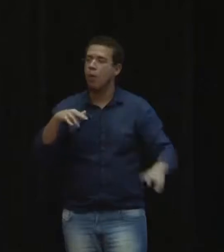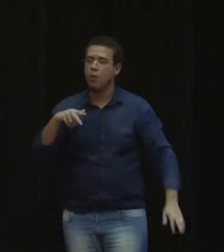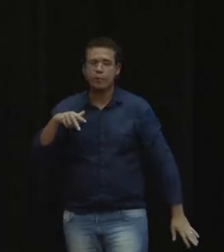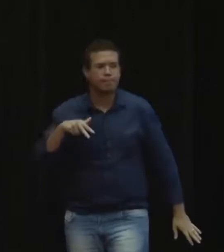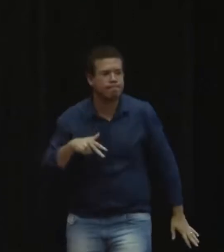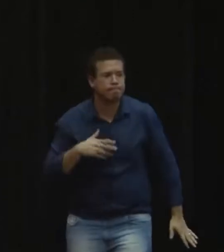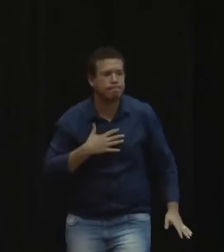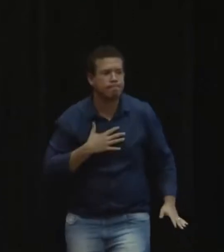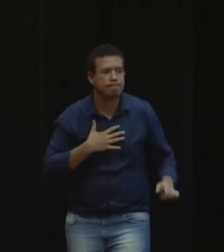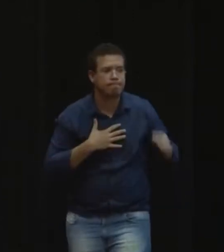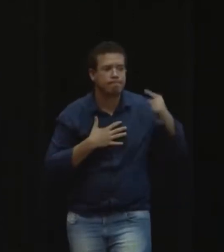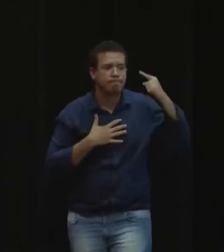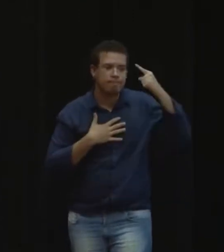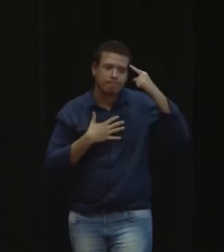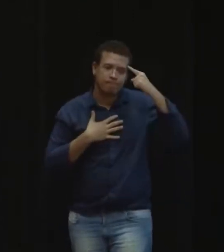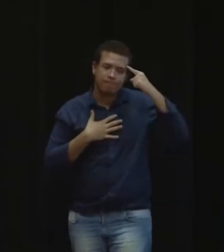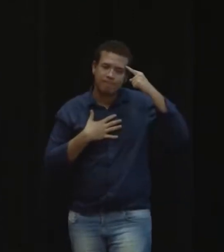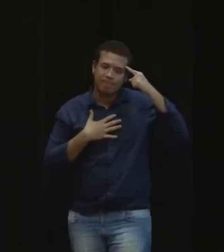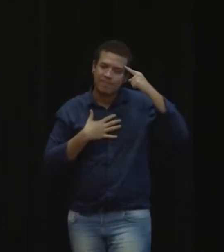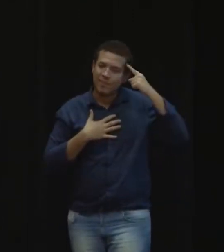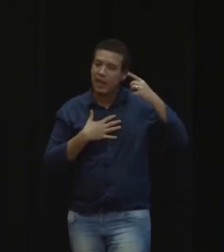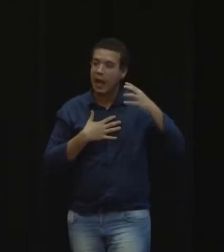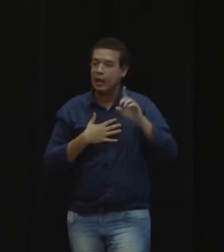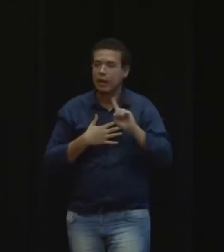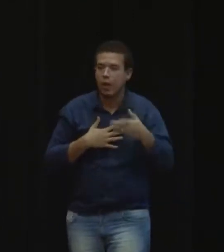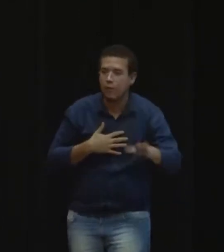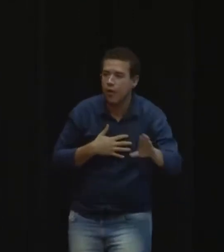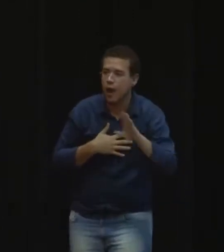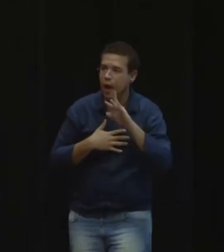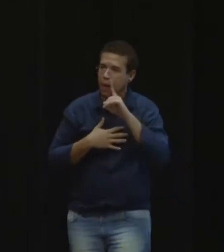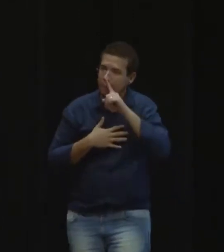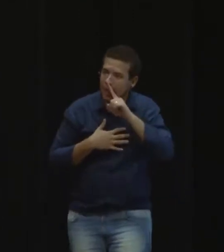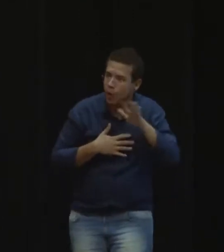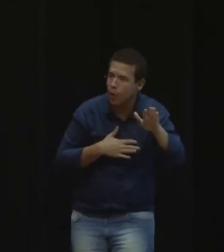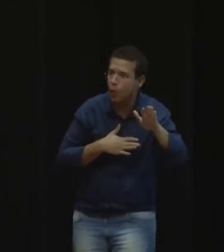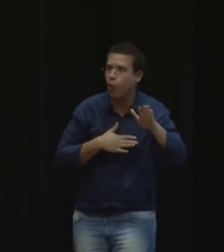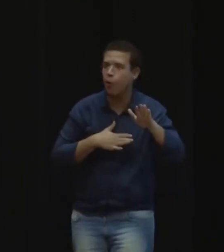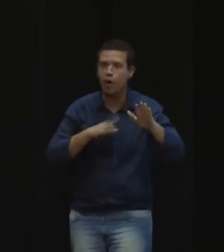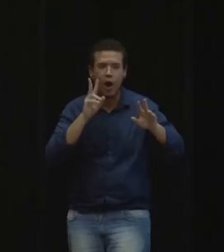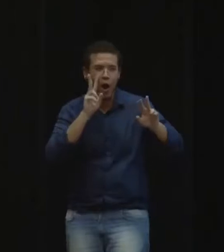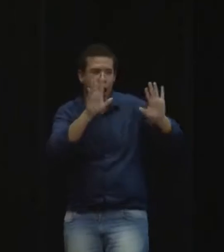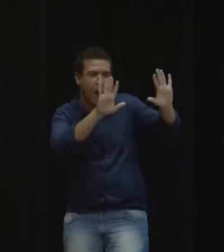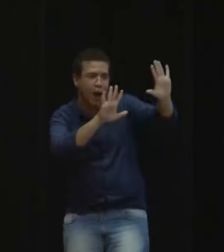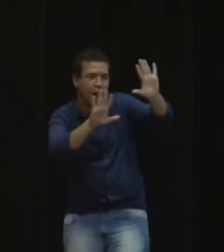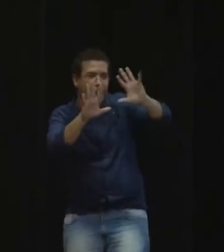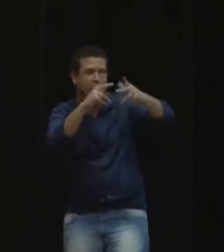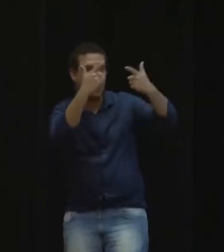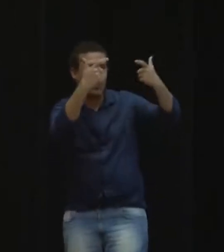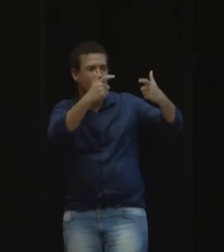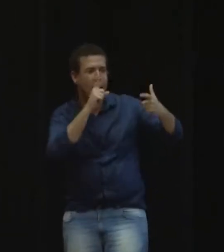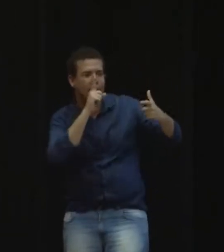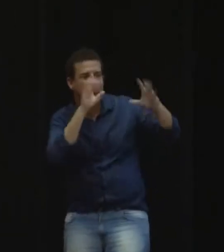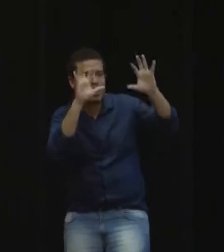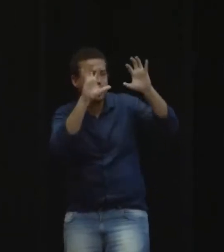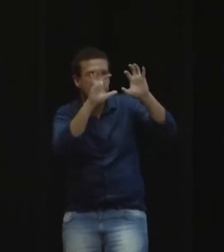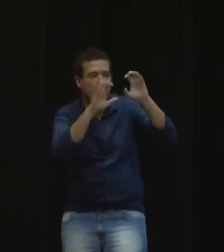é o que auxilia quando a gente está, por exemplo, na rua, para e pensa, não vou por aqui, é perigoso. Eu vejo algum